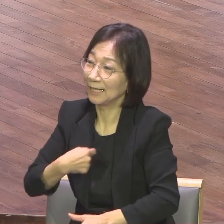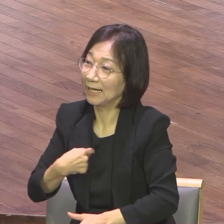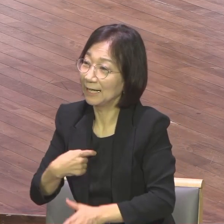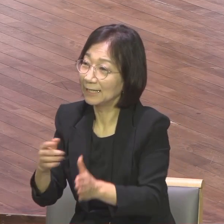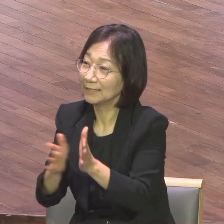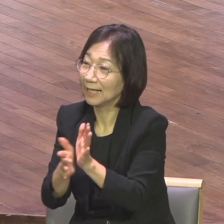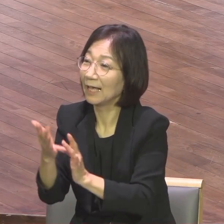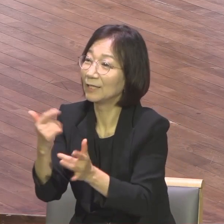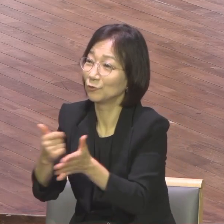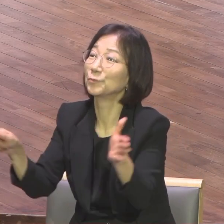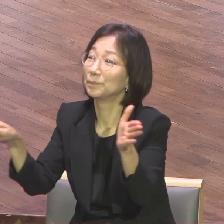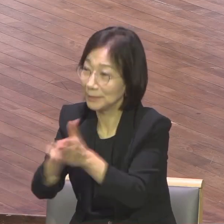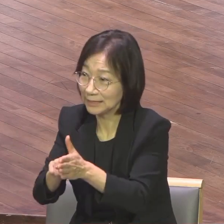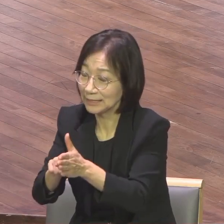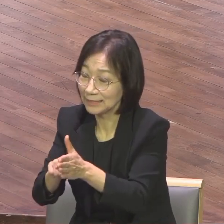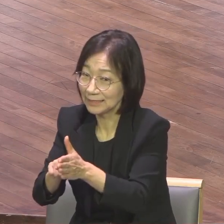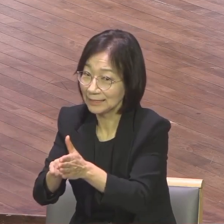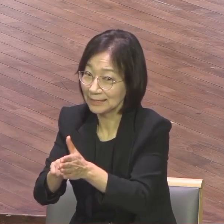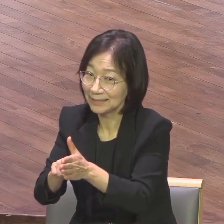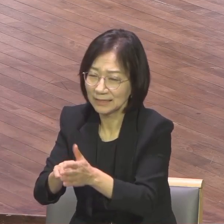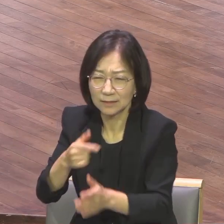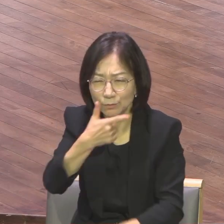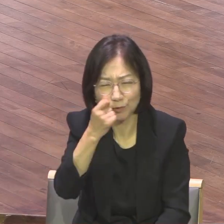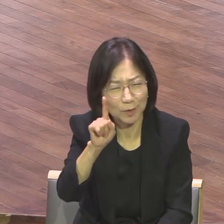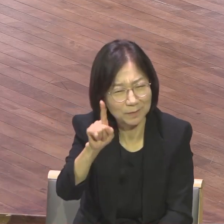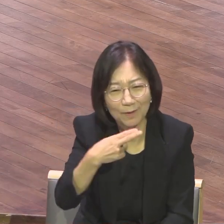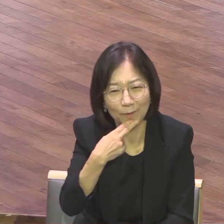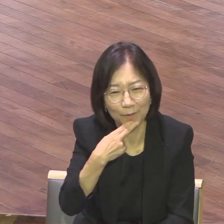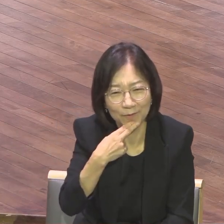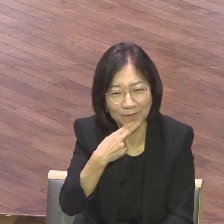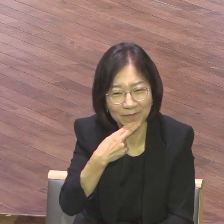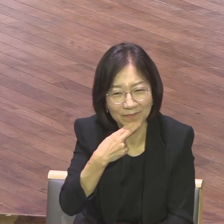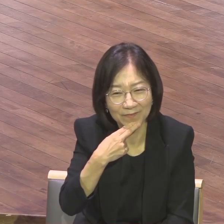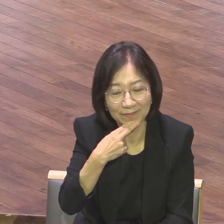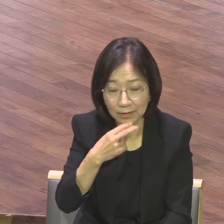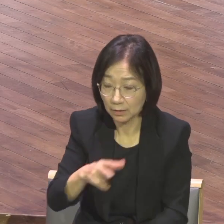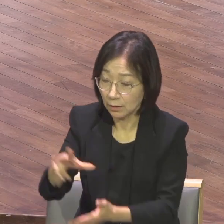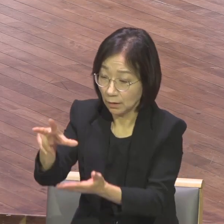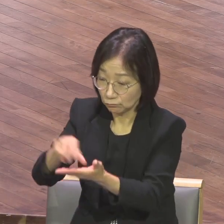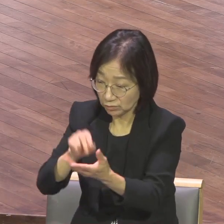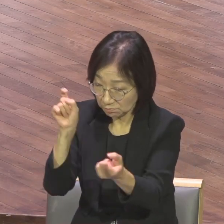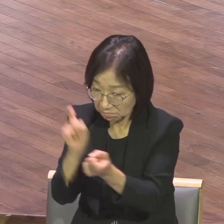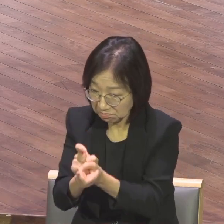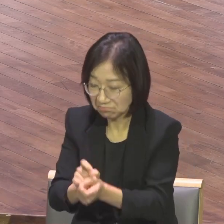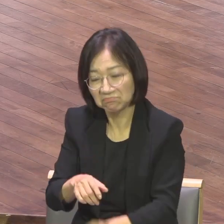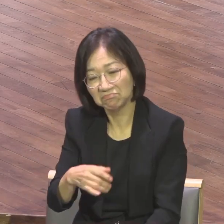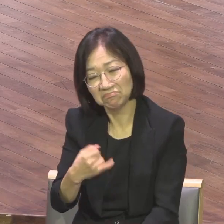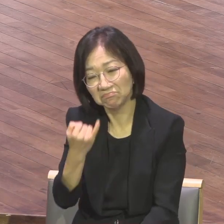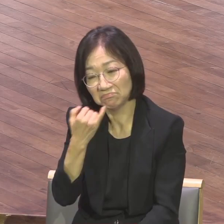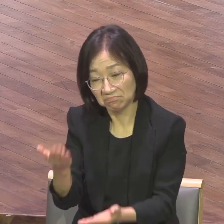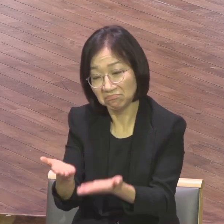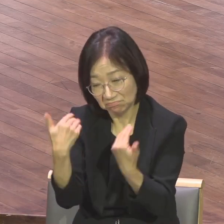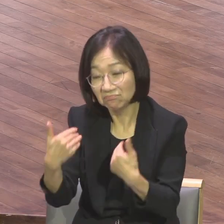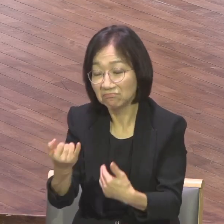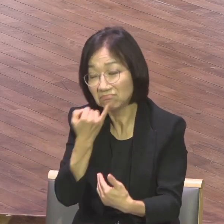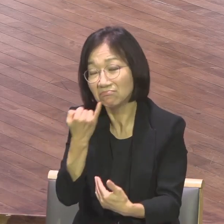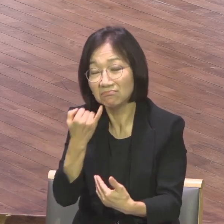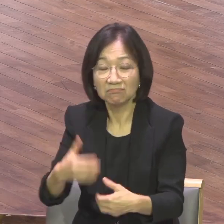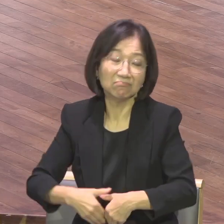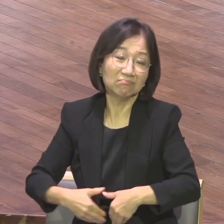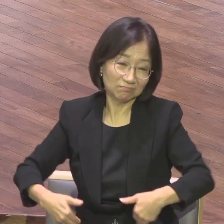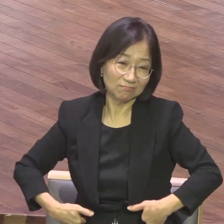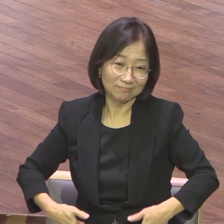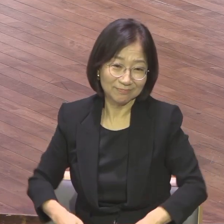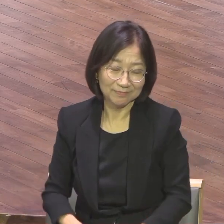그러면 그 사람은요, 다 끝난 거예요. 이 문제는 문제가 아니에요. 그 종이 호랑이에요. 아무것도 아니에요. 그 서론이라 그래,